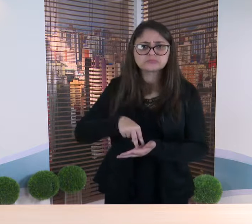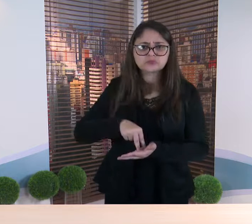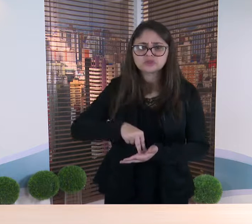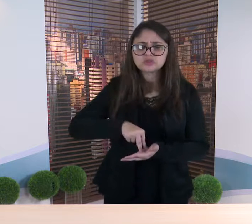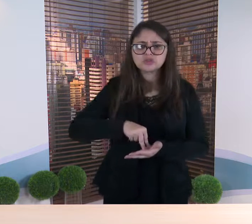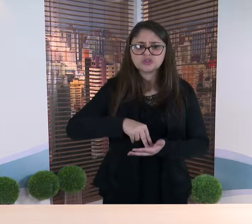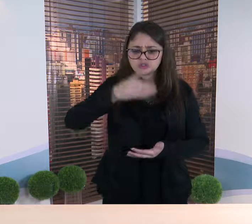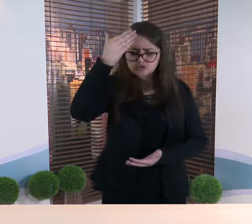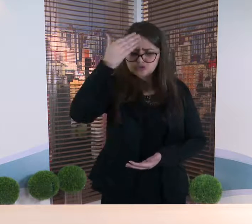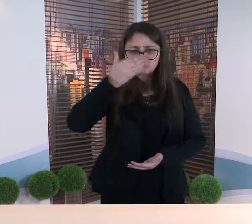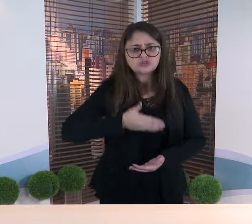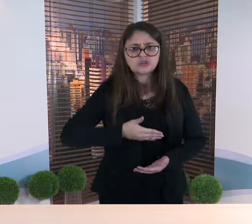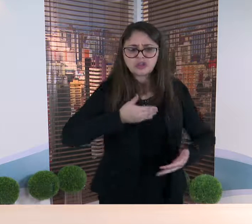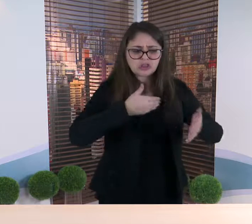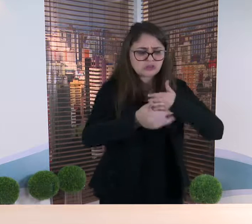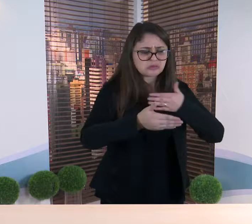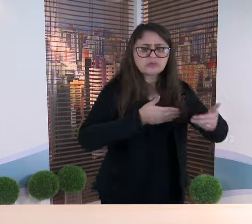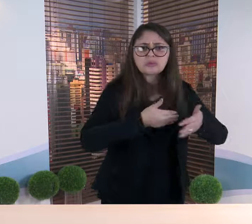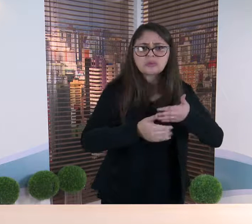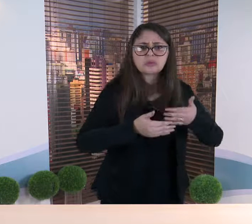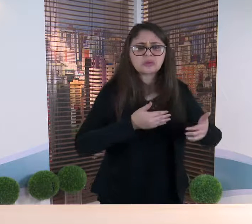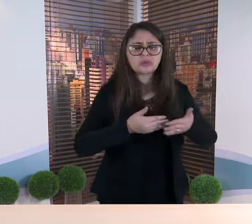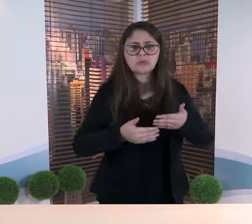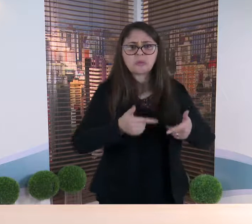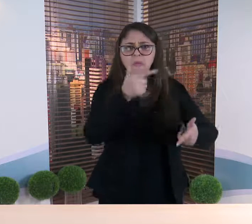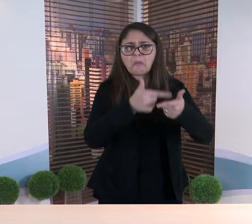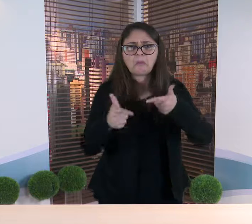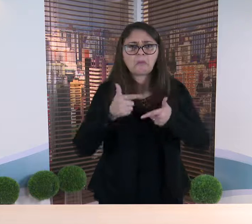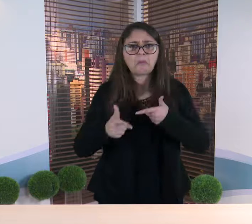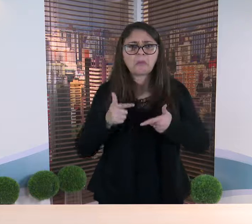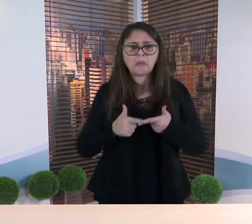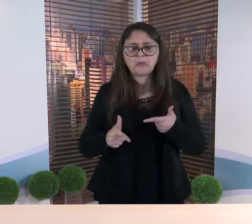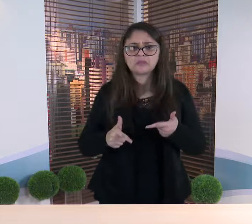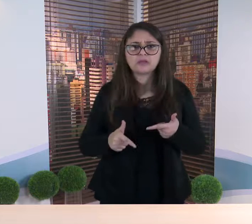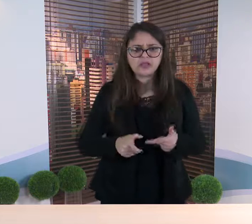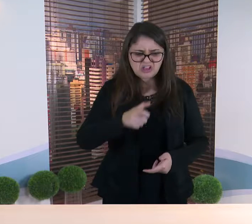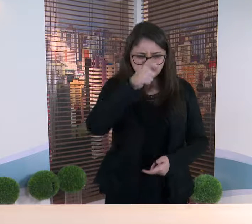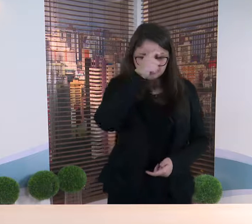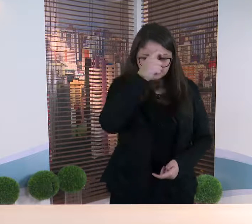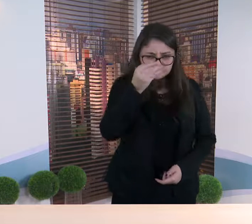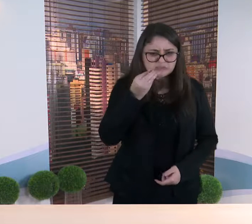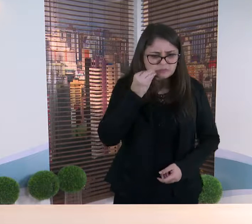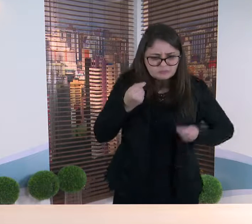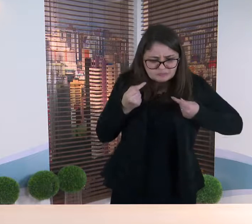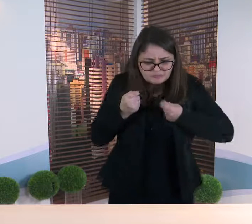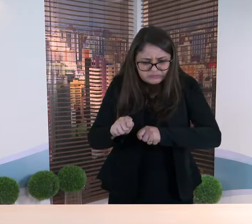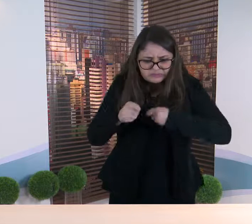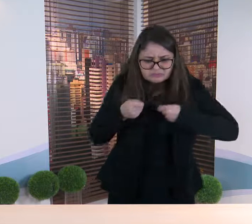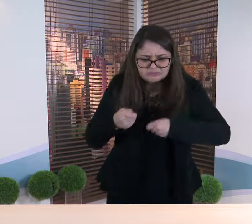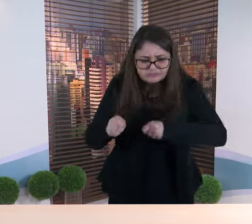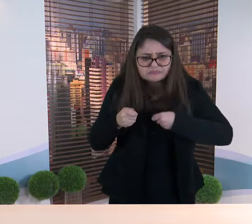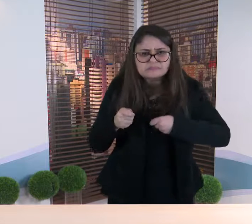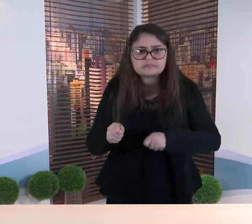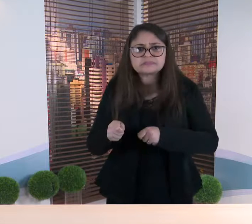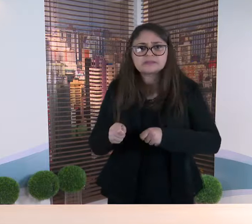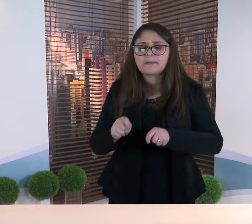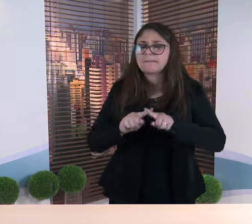tais calamidades. O adversário vai até o ponto máximo de sua agressão contra Jó, mas